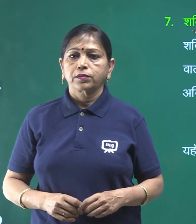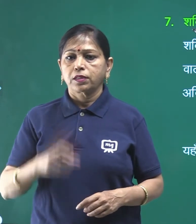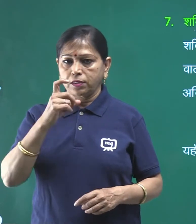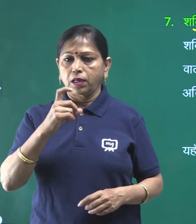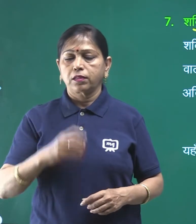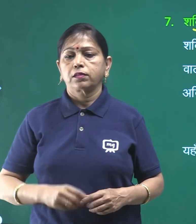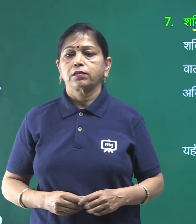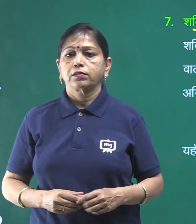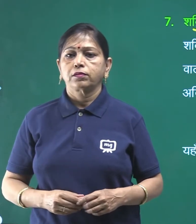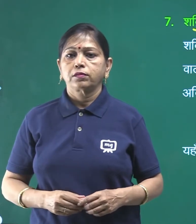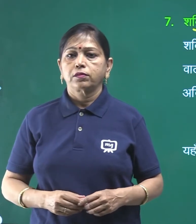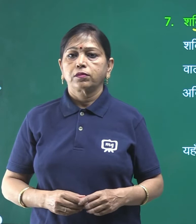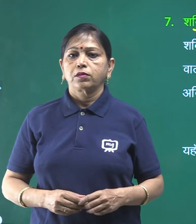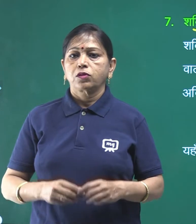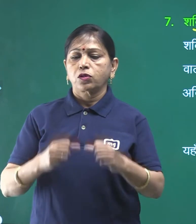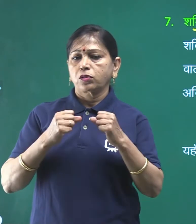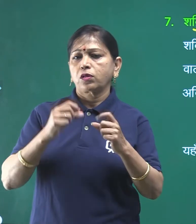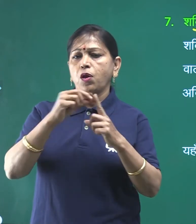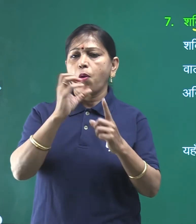7 शक्ति